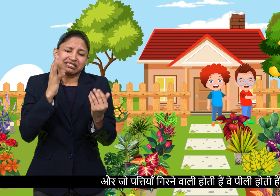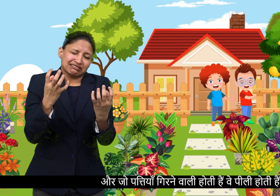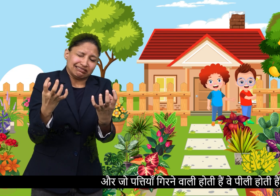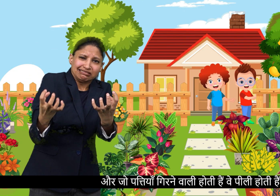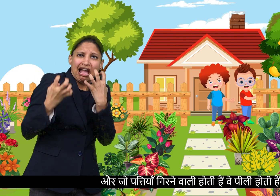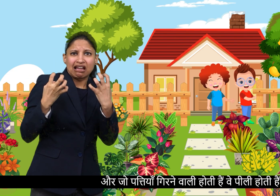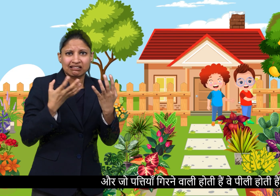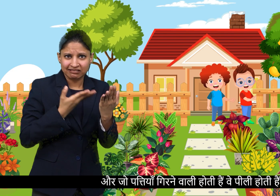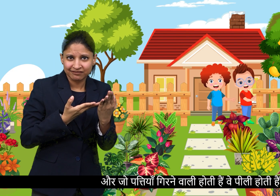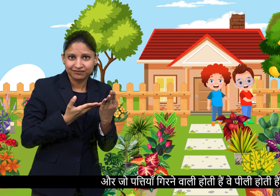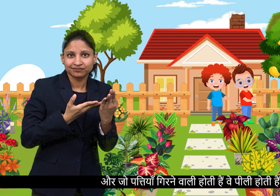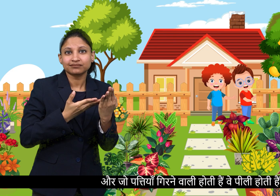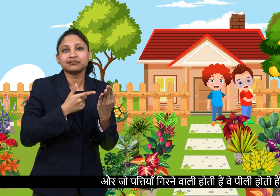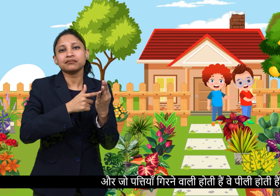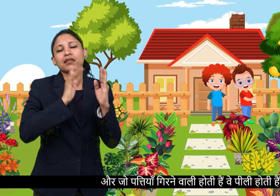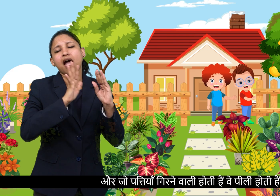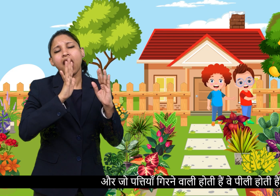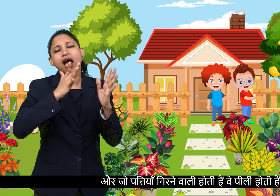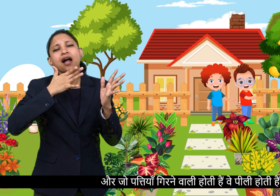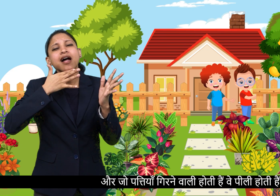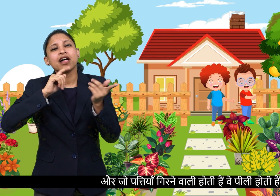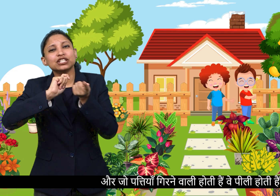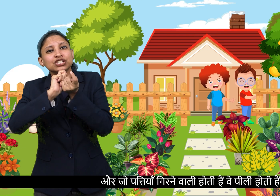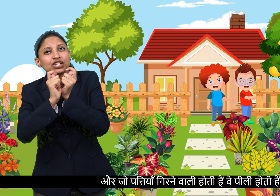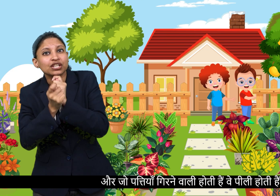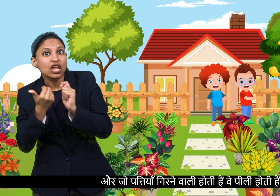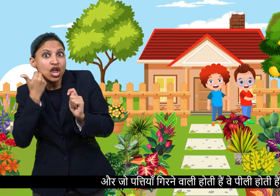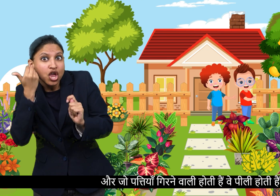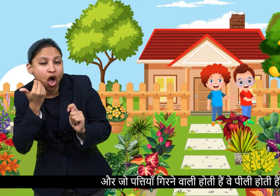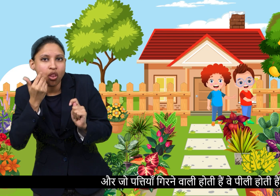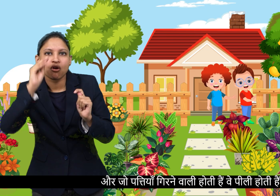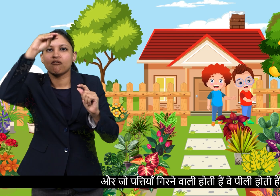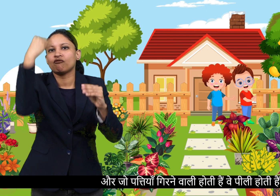और जो पत्तियां गिरने वाली होती हैं, वे पीली होती हैं।